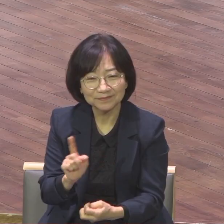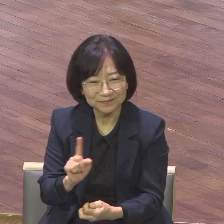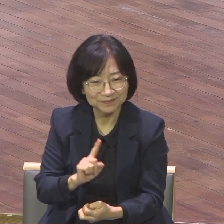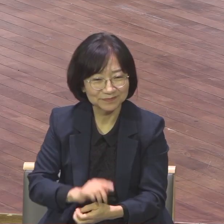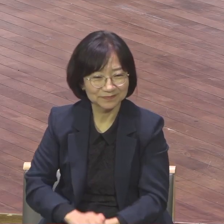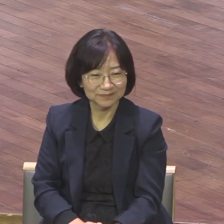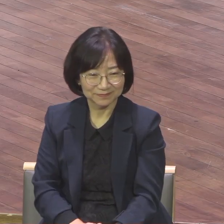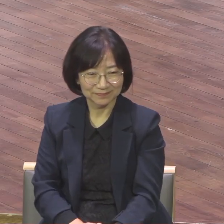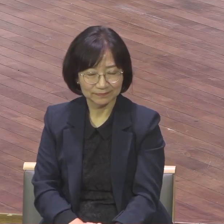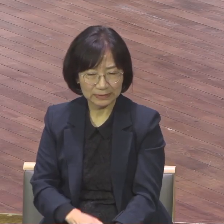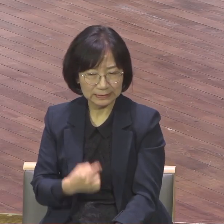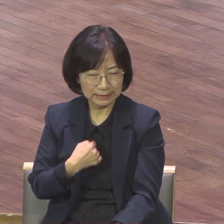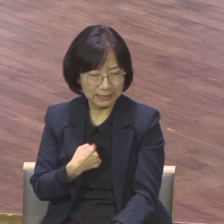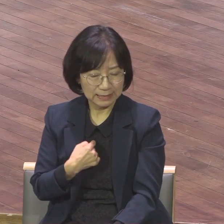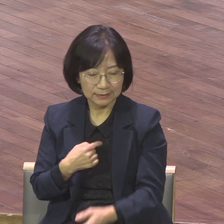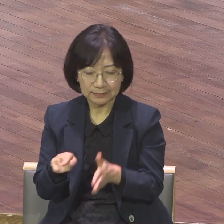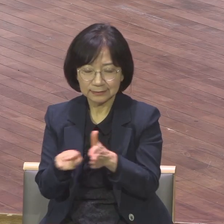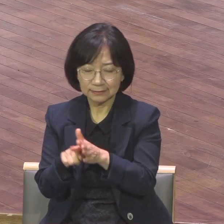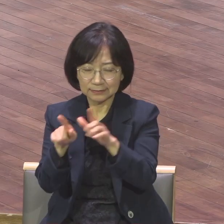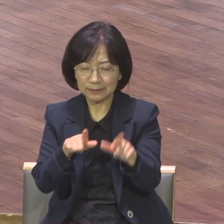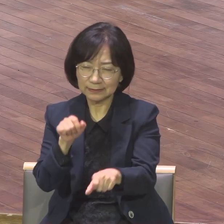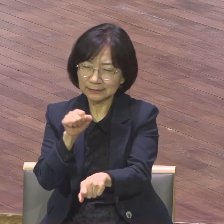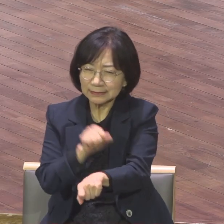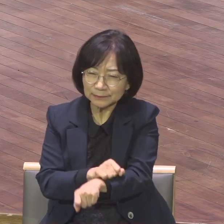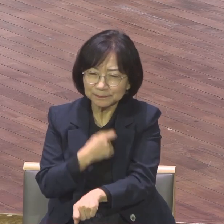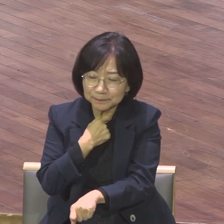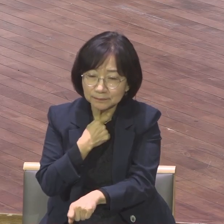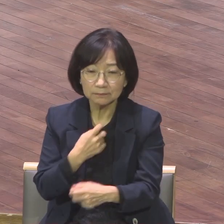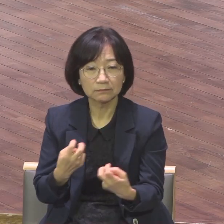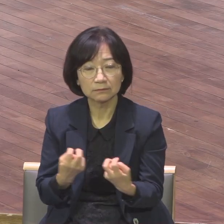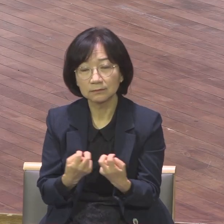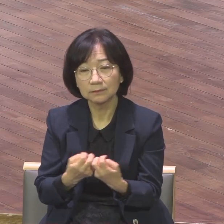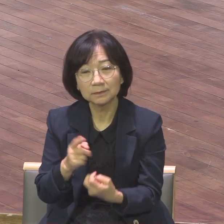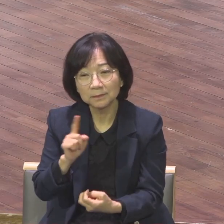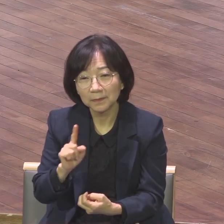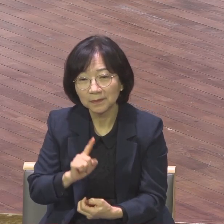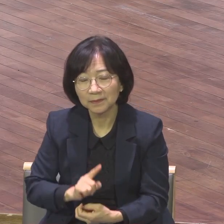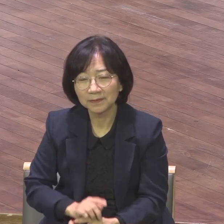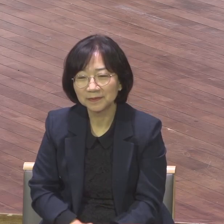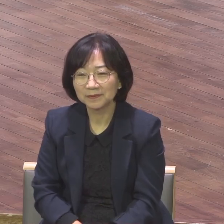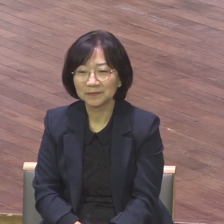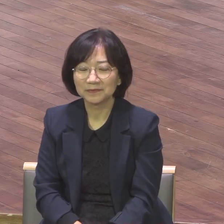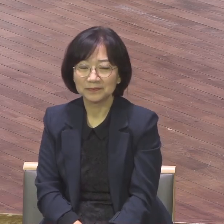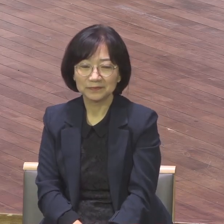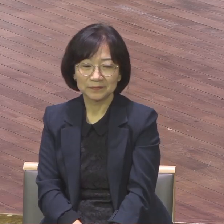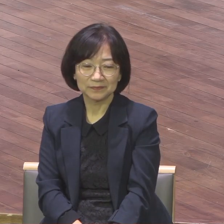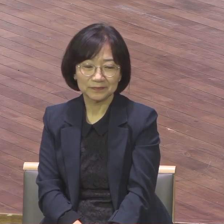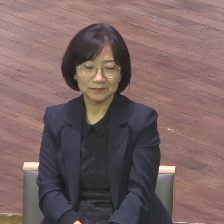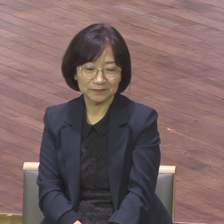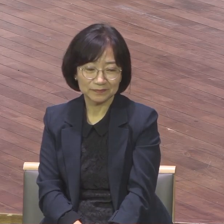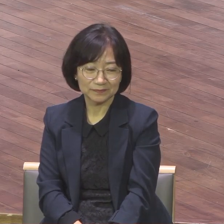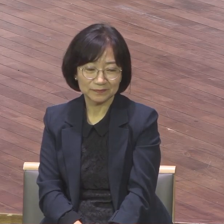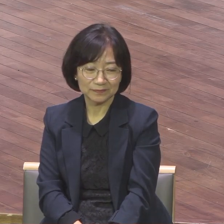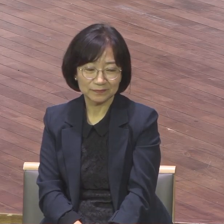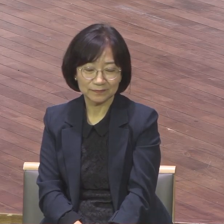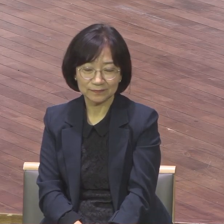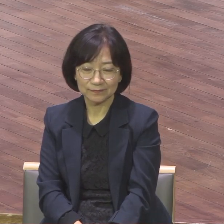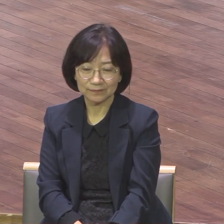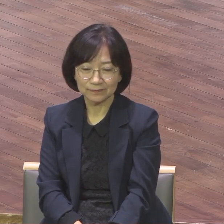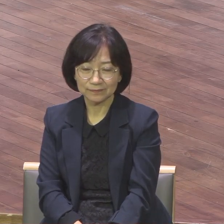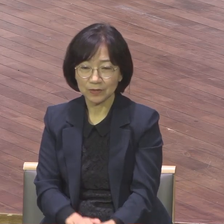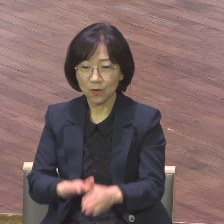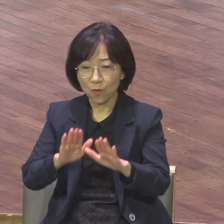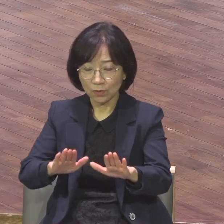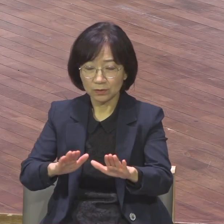어떻게 하면 좀 잘할 수 있을까? 그 비법은요, 다른 데 있는 게 아니에요. 오늘 말씀